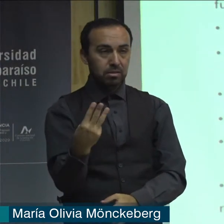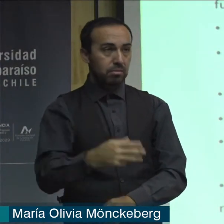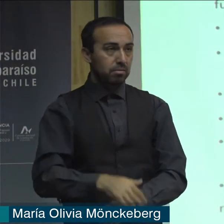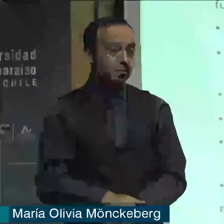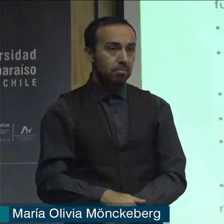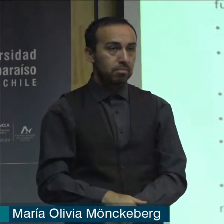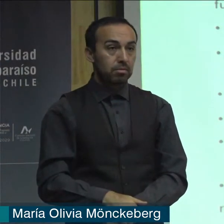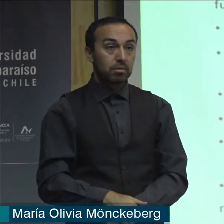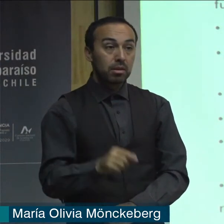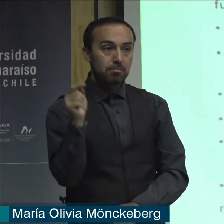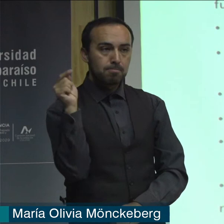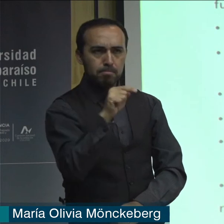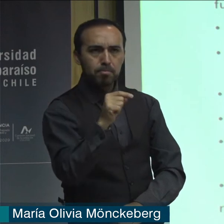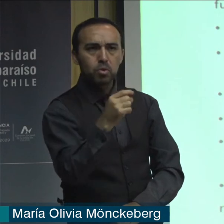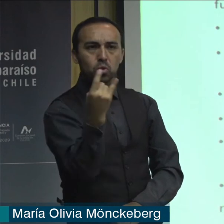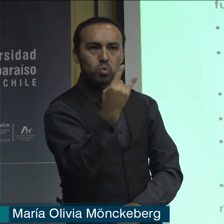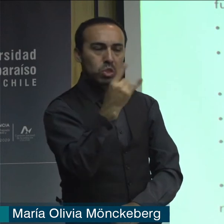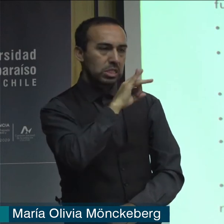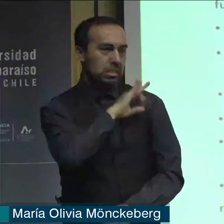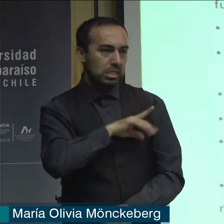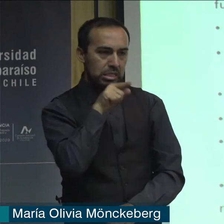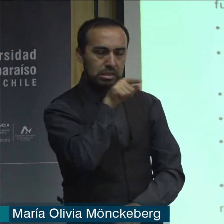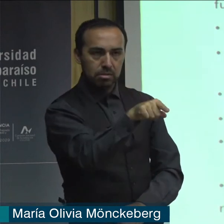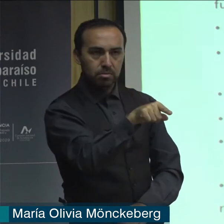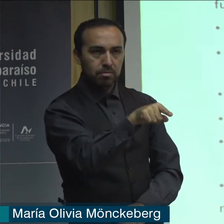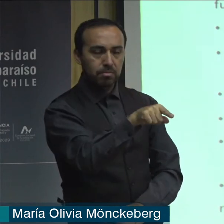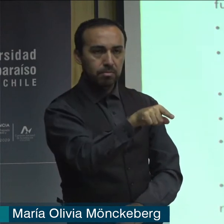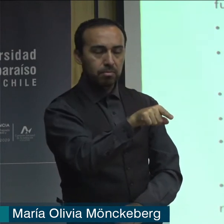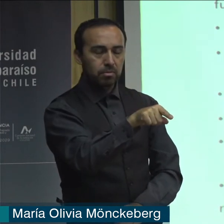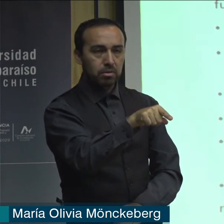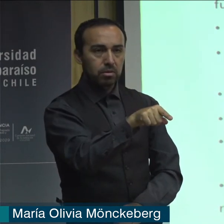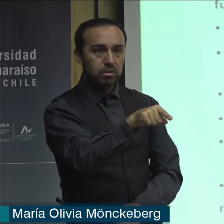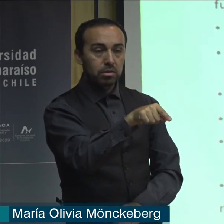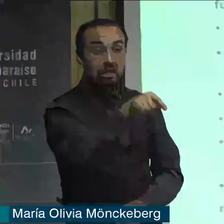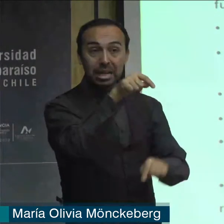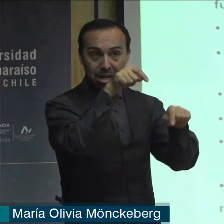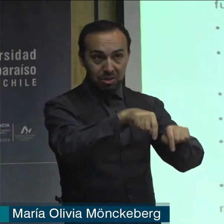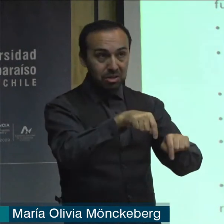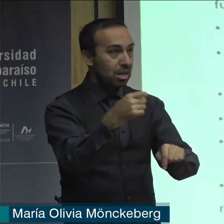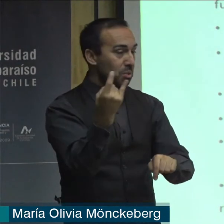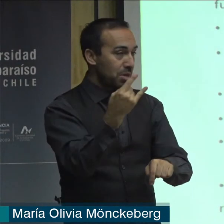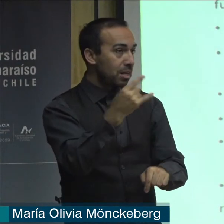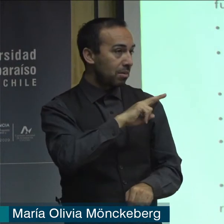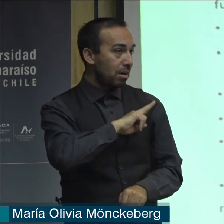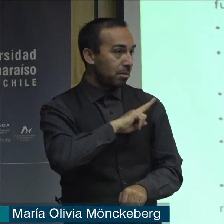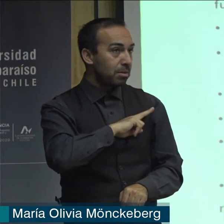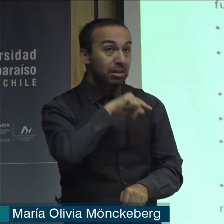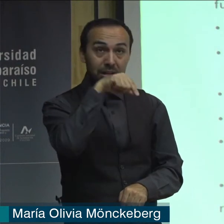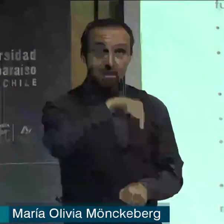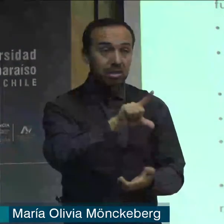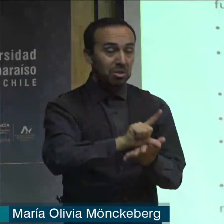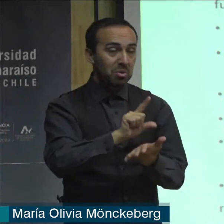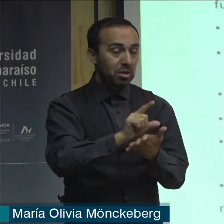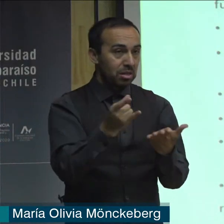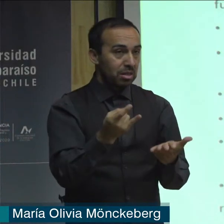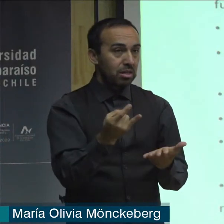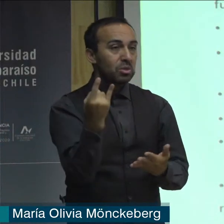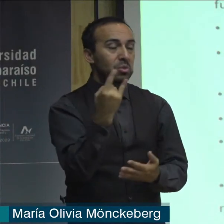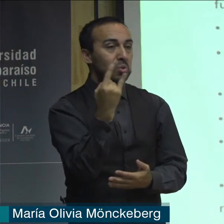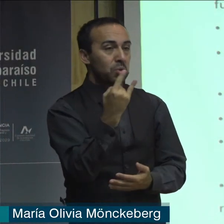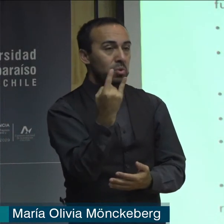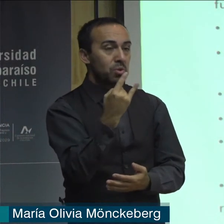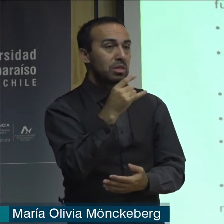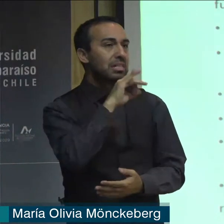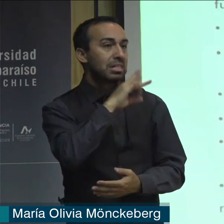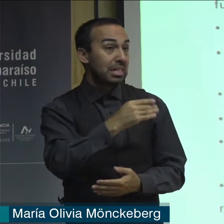en la universidad de Chile de la que formaba parte está lo que es hoy la Universidad del paraíso No es cierto Valparaíso de la Universidad